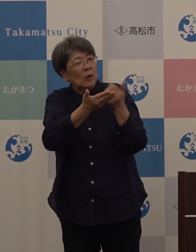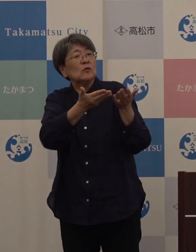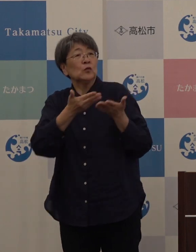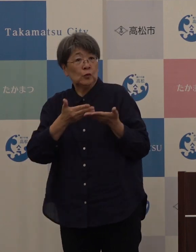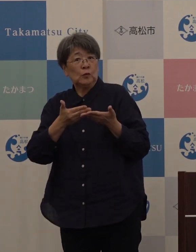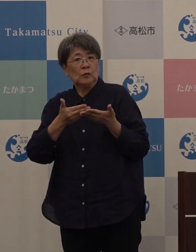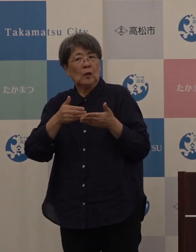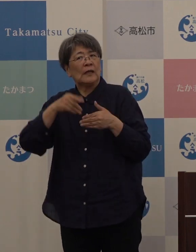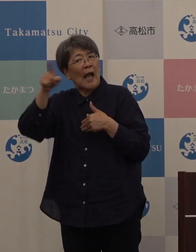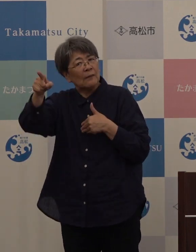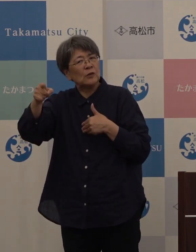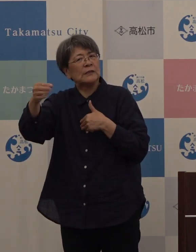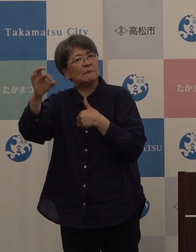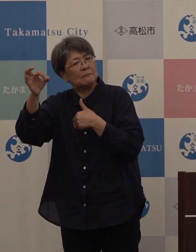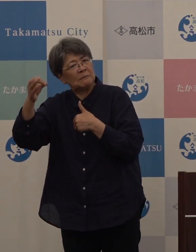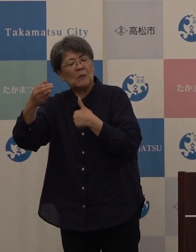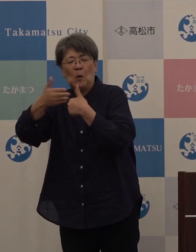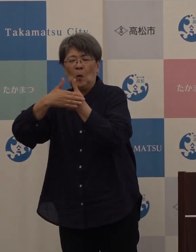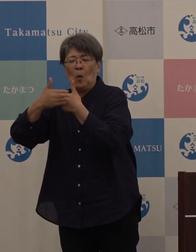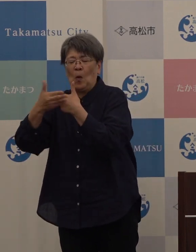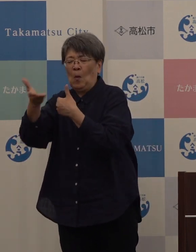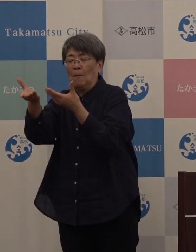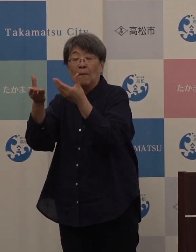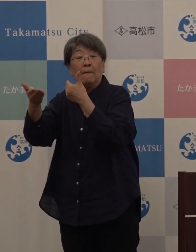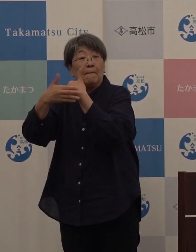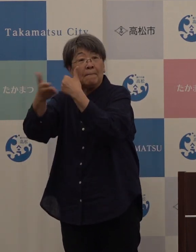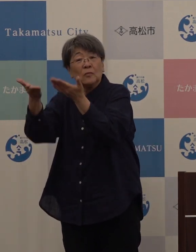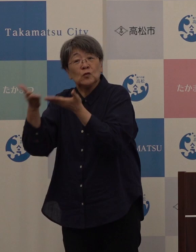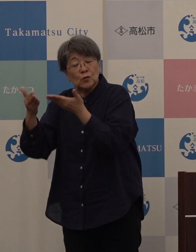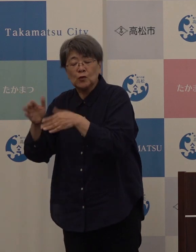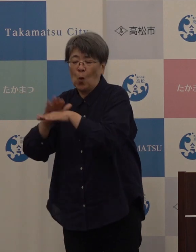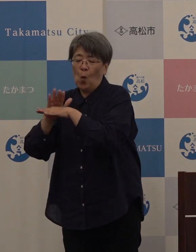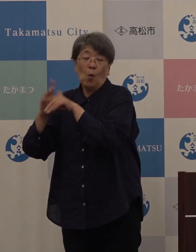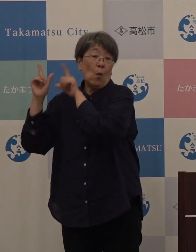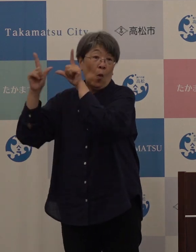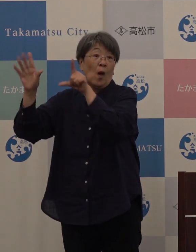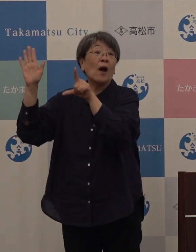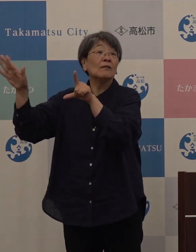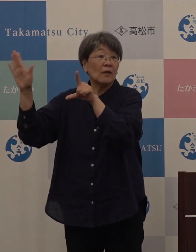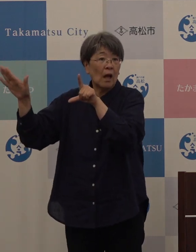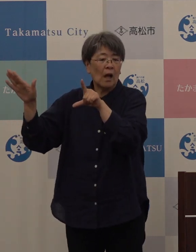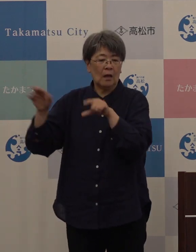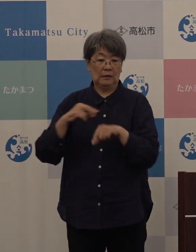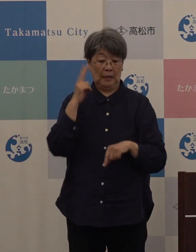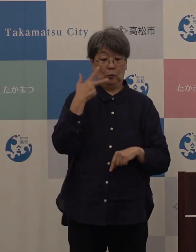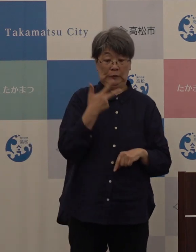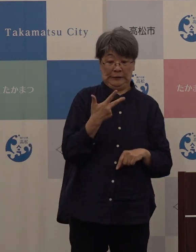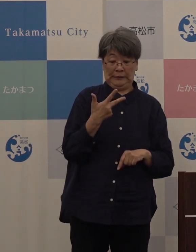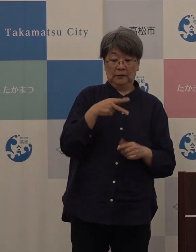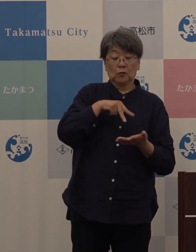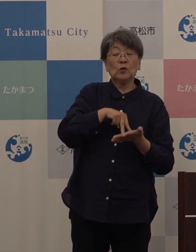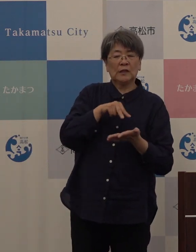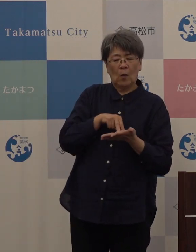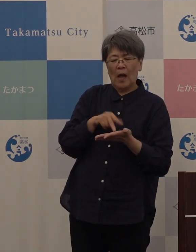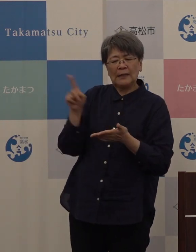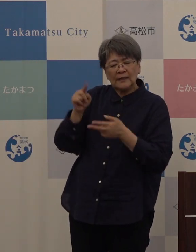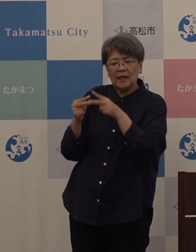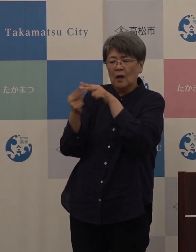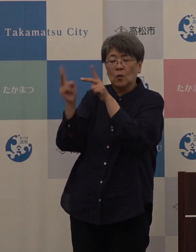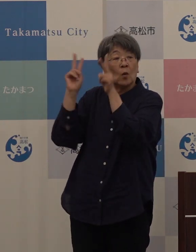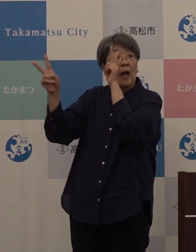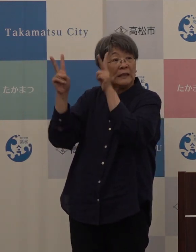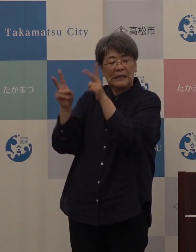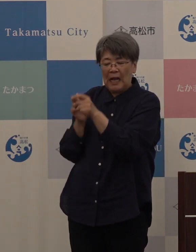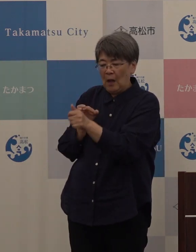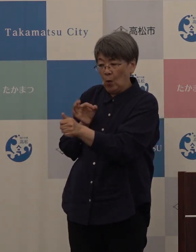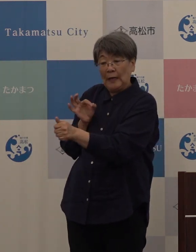調達というのをですね、挙げていました。高松市としてですね、まあ、新たに支援をするなどというようなこと